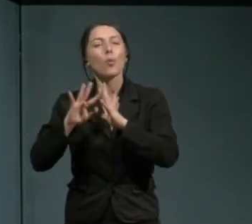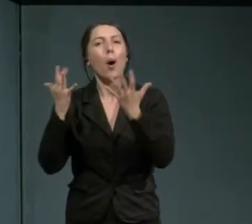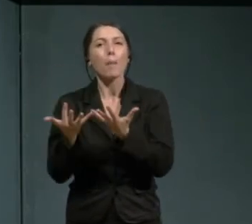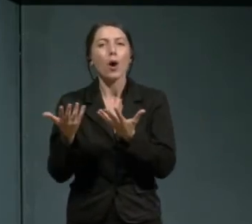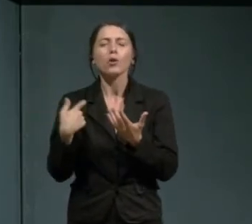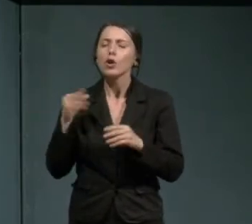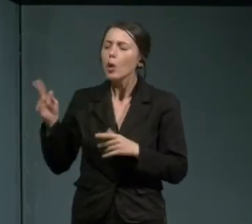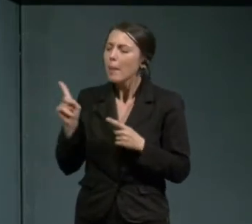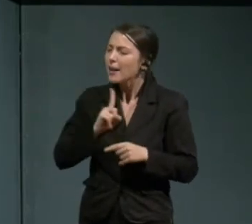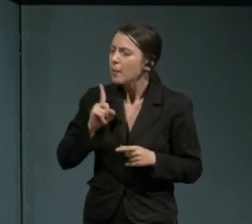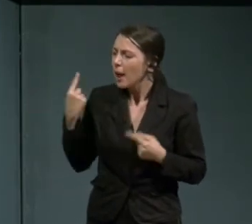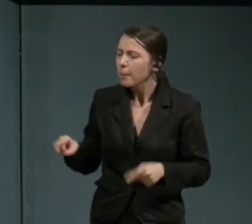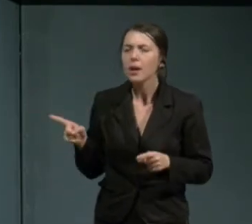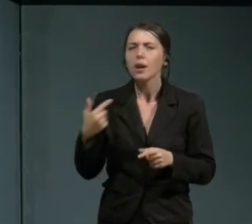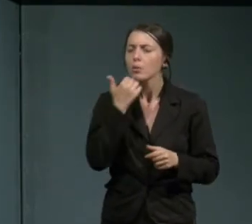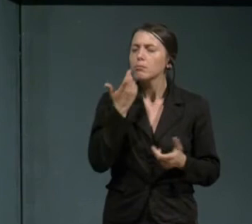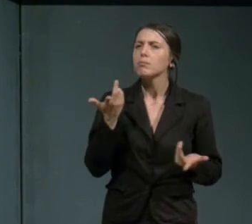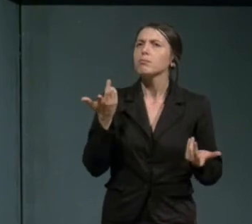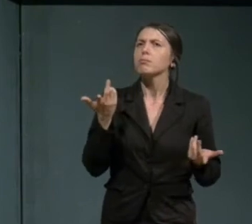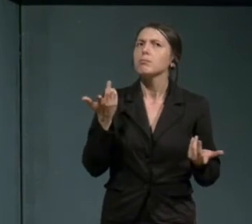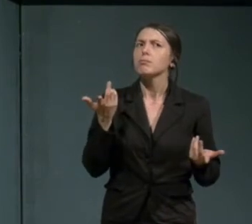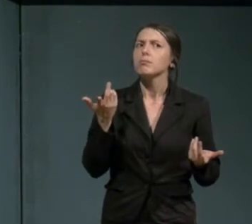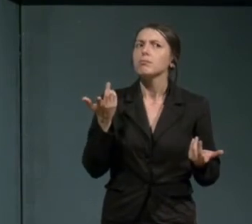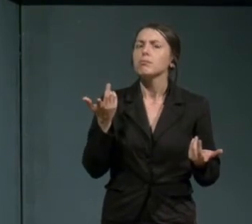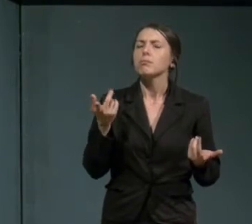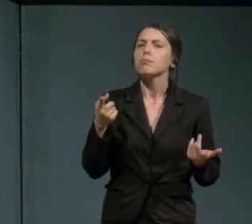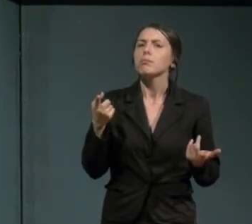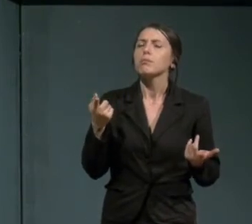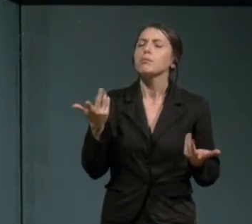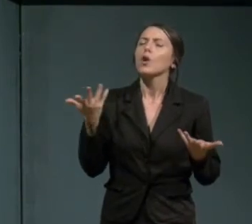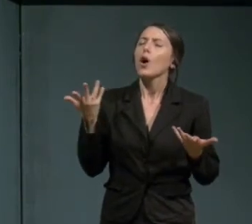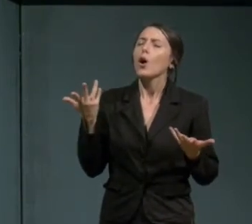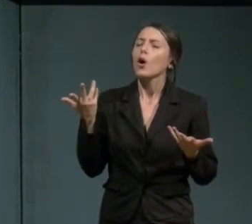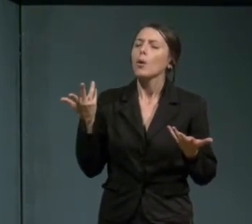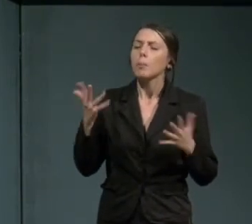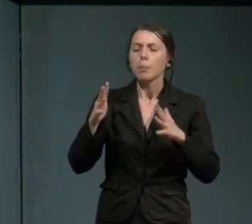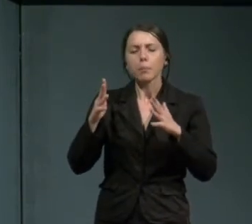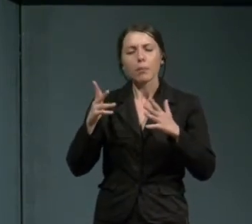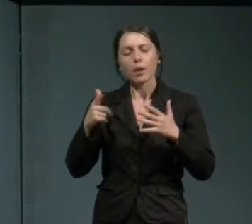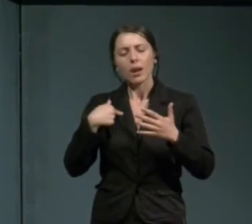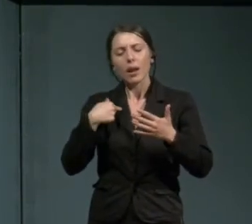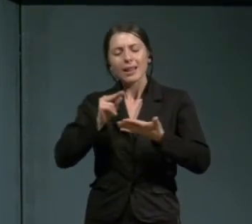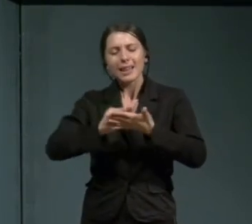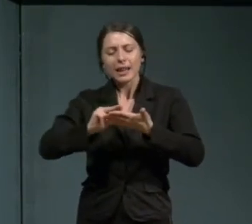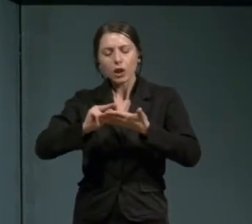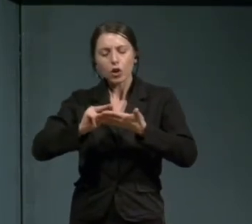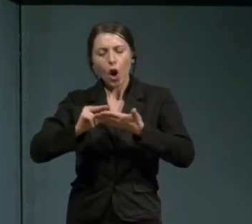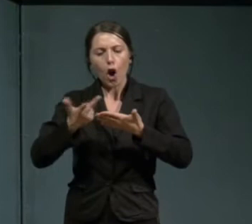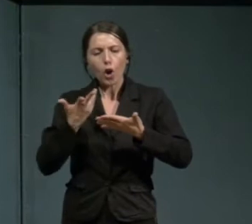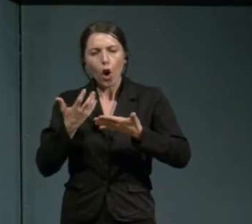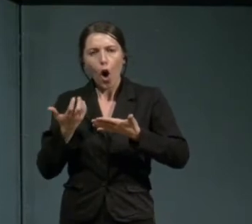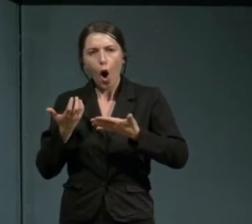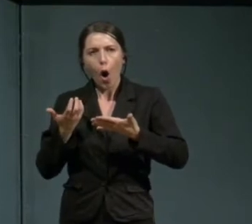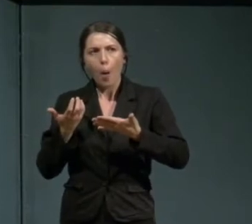modo poi il mondo in cui vive influenza lo scrittore in che modo lo determina in che modo ea